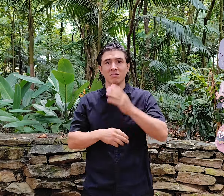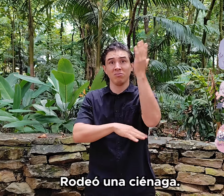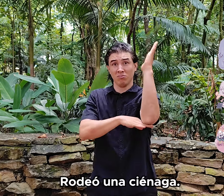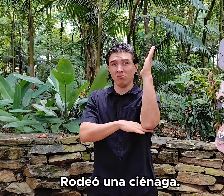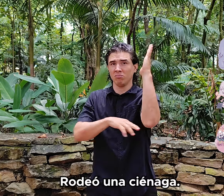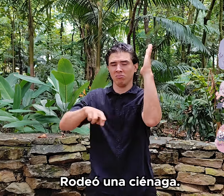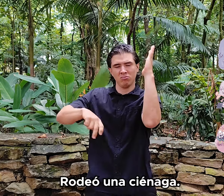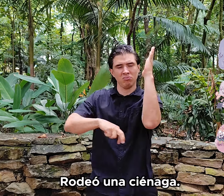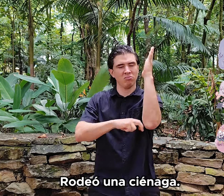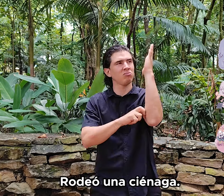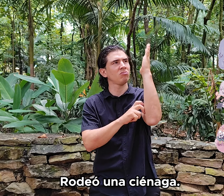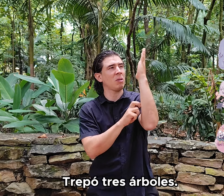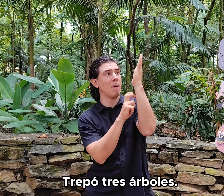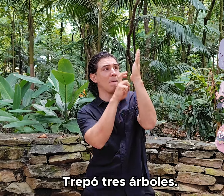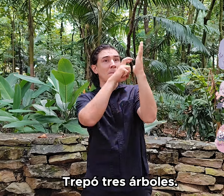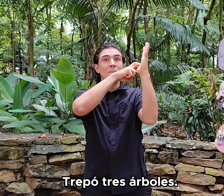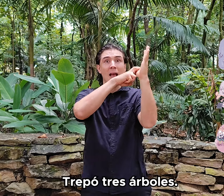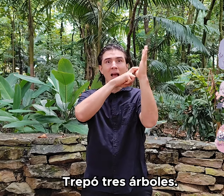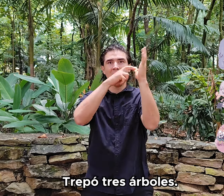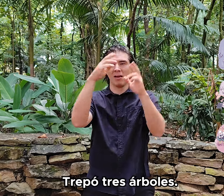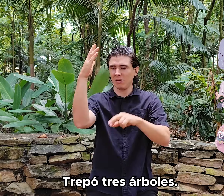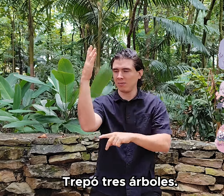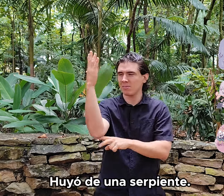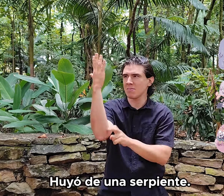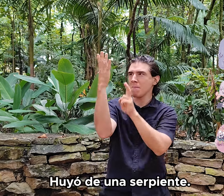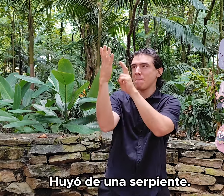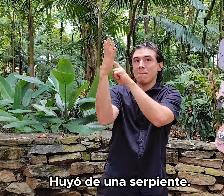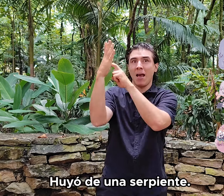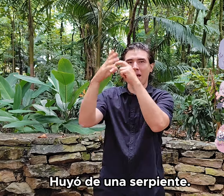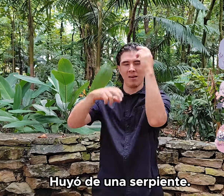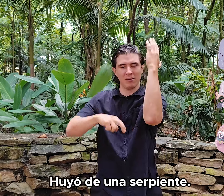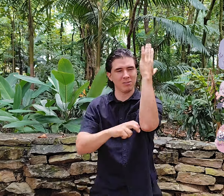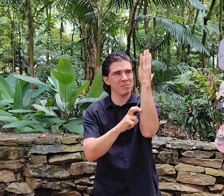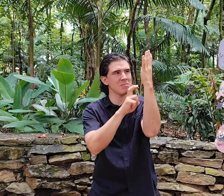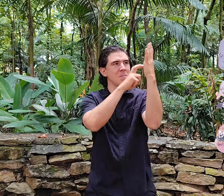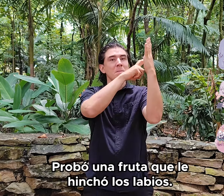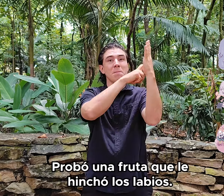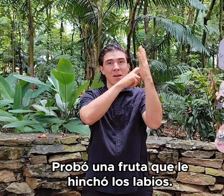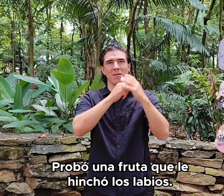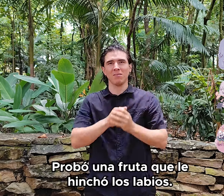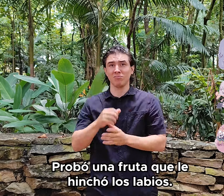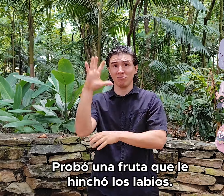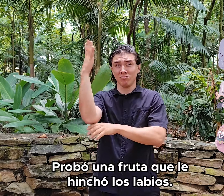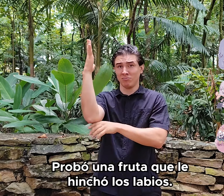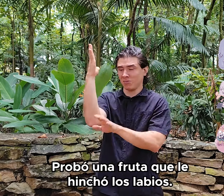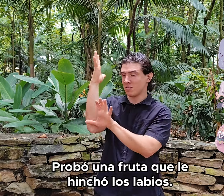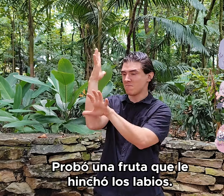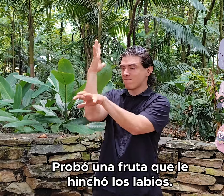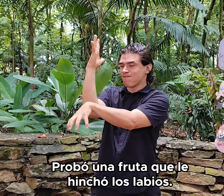Rodeó una ciénaga. Trepó tres árboles. Huyó de una serpiente. Probó una fruta que le hinché los labios.